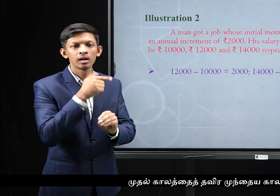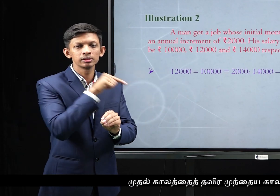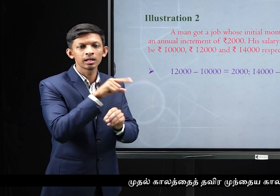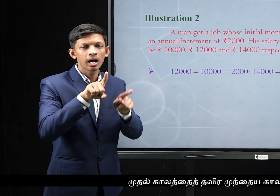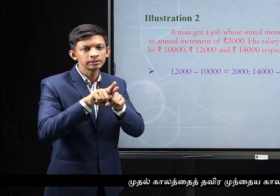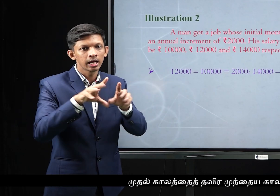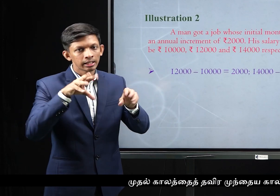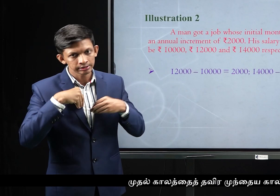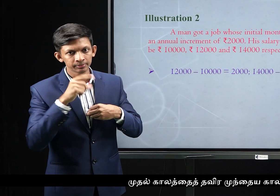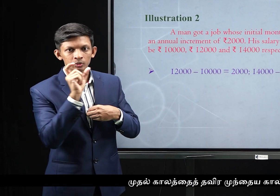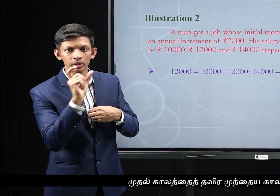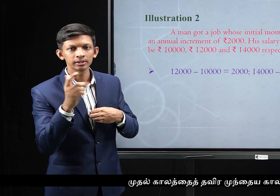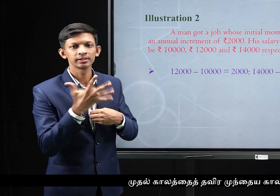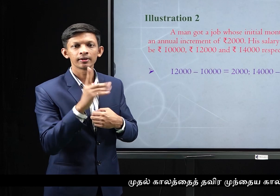முந்தைய காலத்துடன்